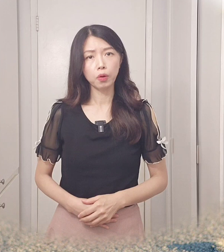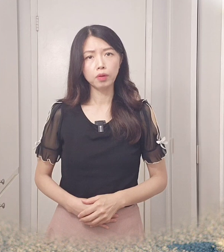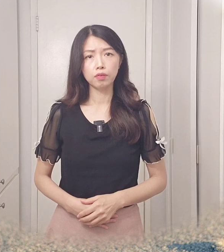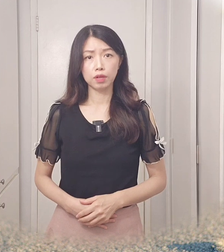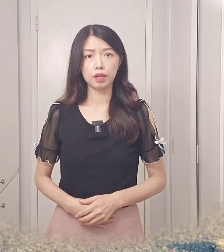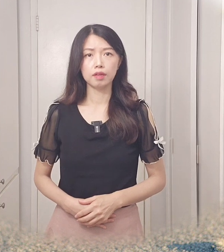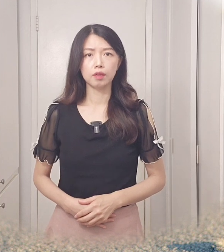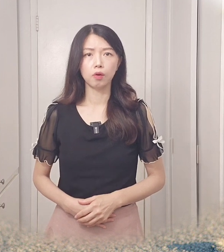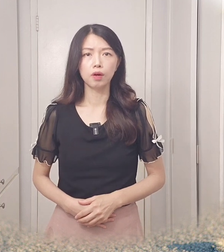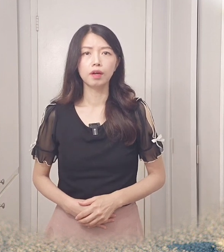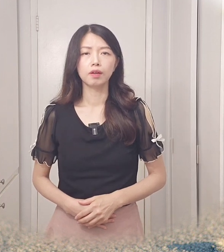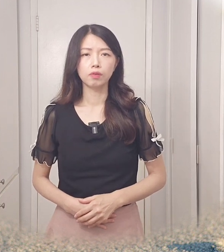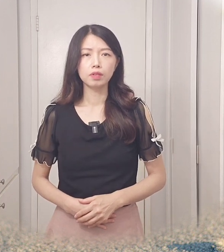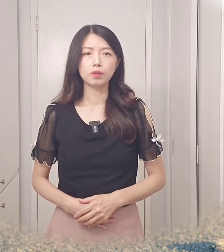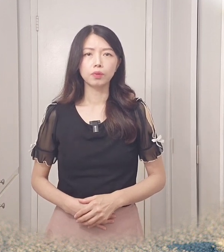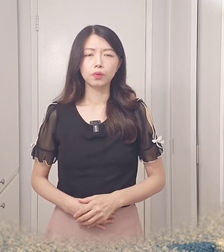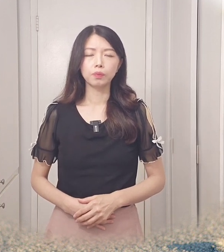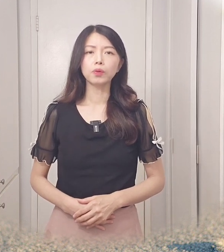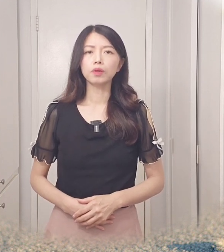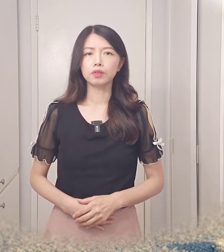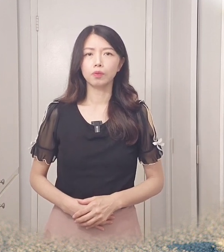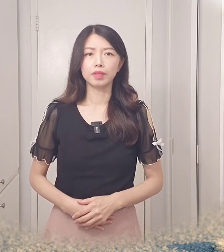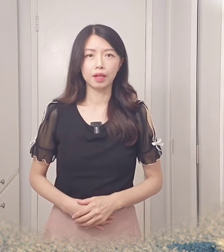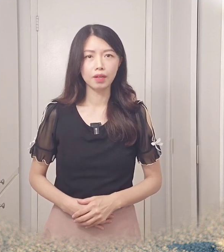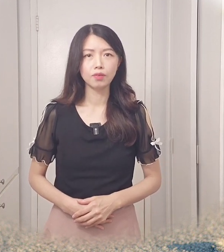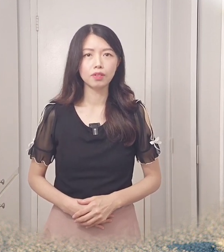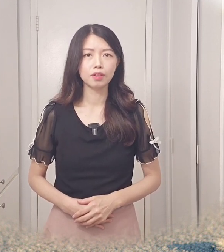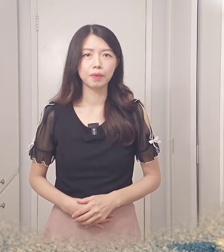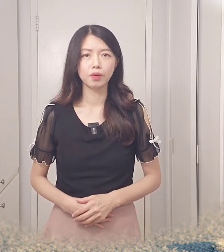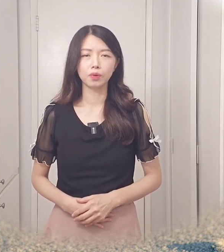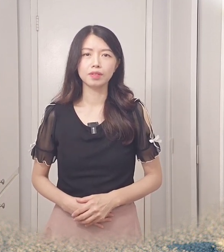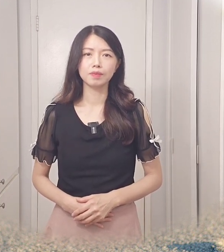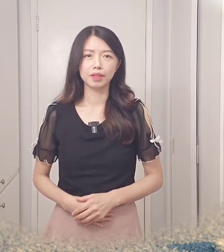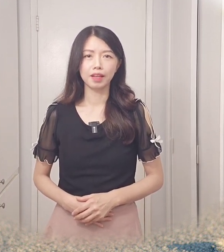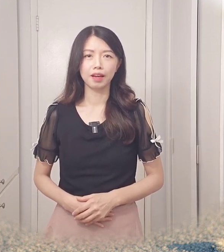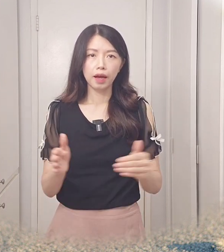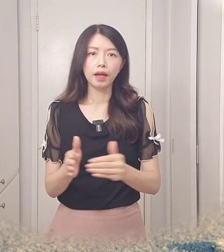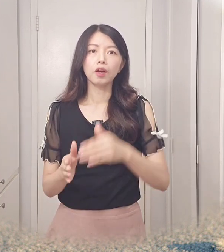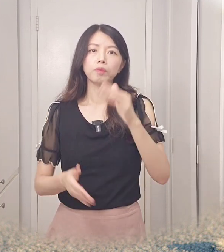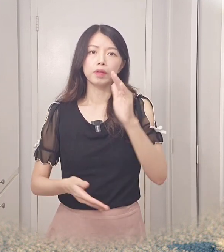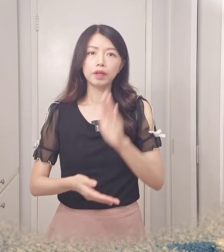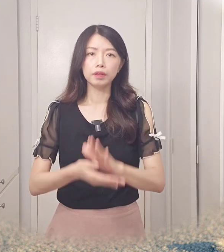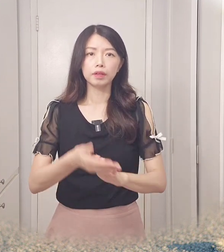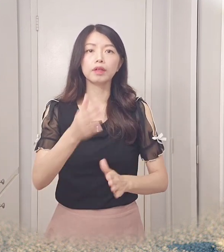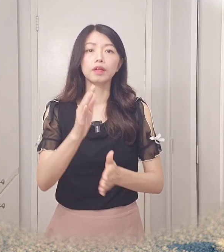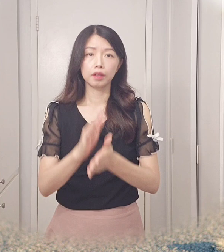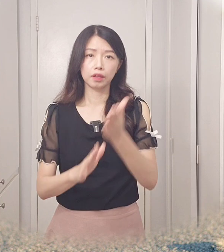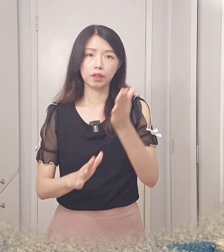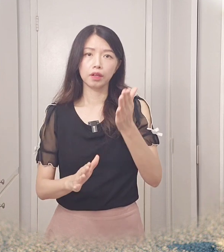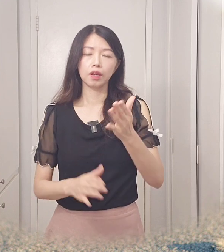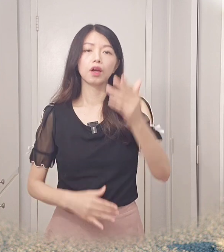다 표현할 수 있겠어. 이런 식으로 표정을 정말 잘 해주시면 좋겠습니다. 한이 없는